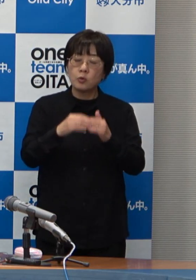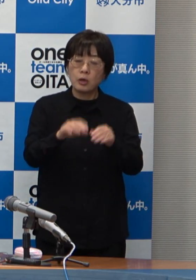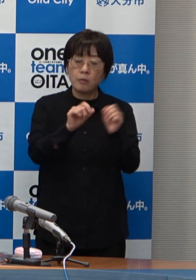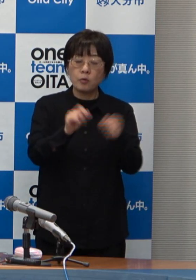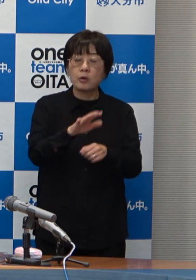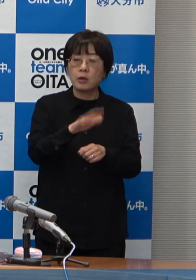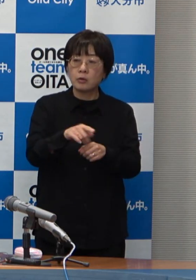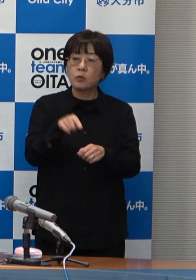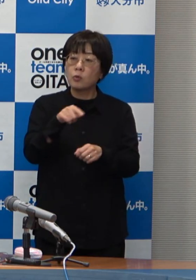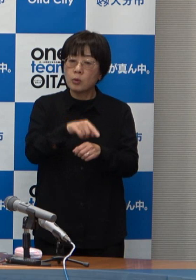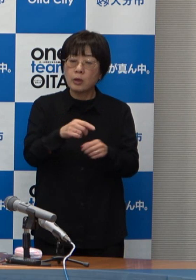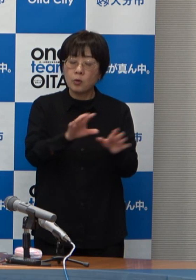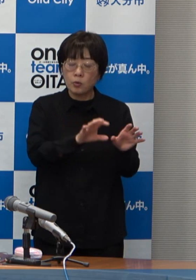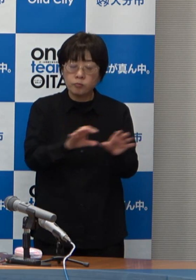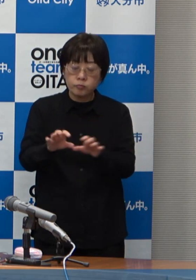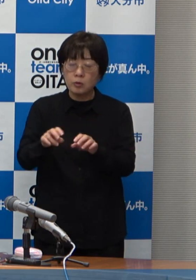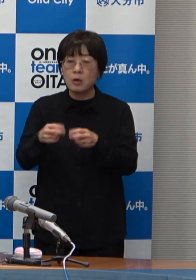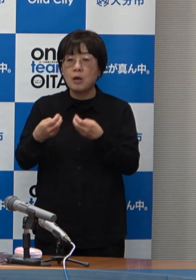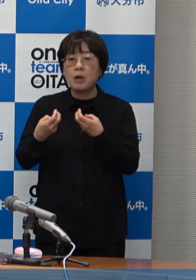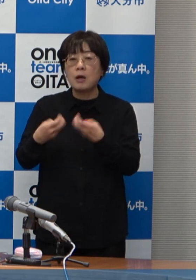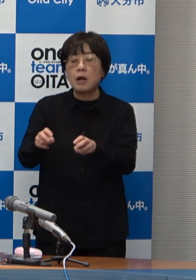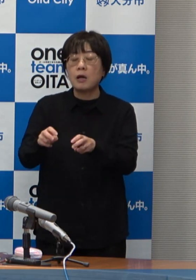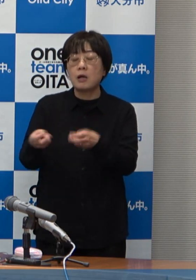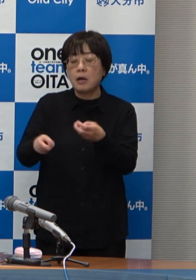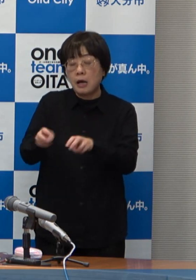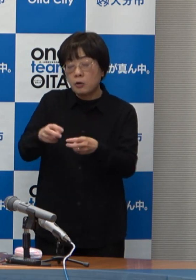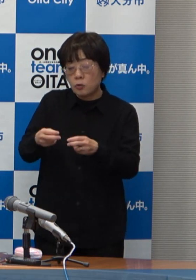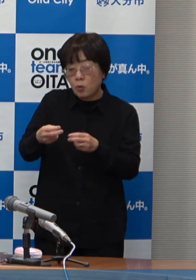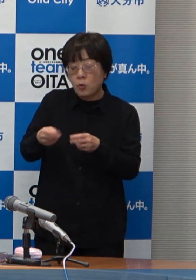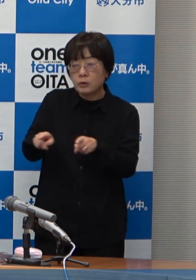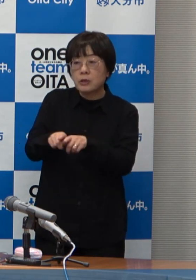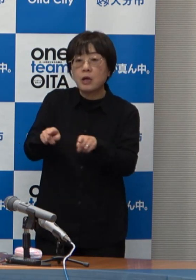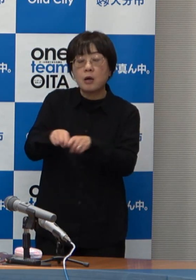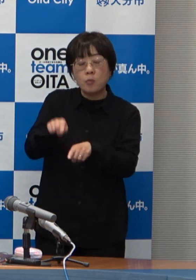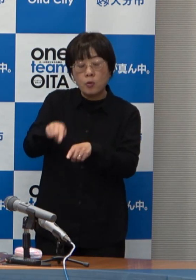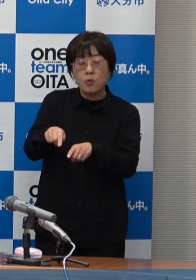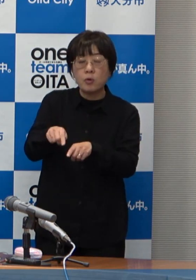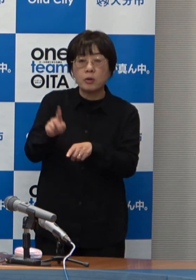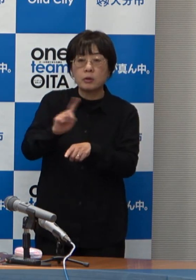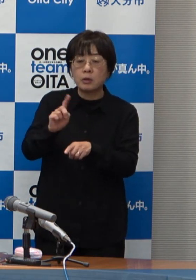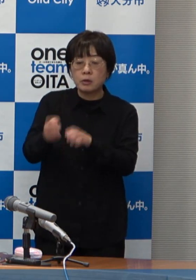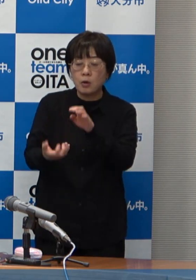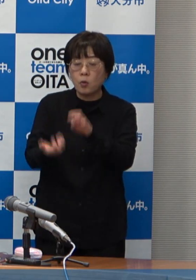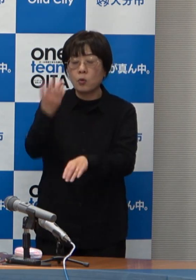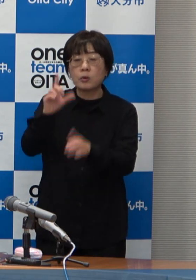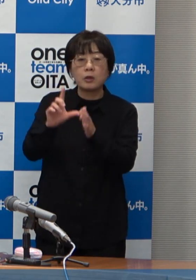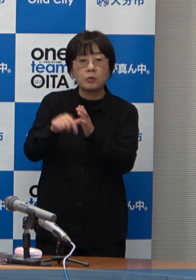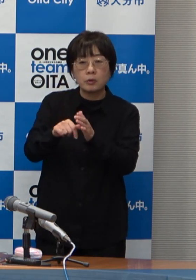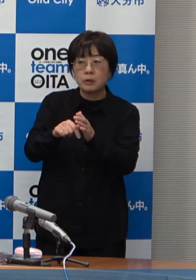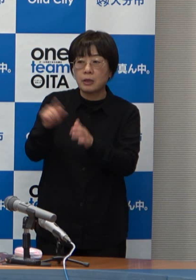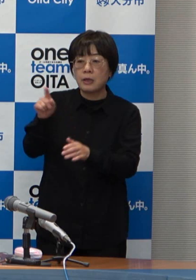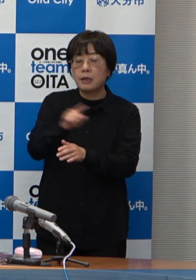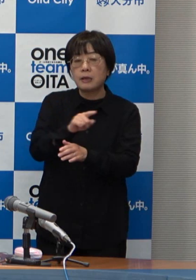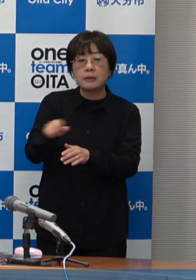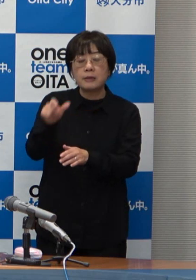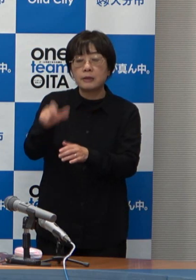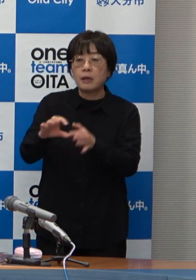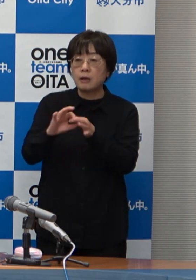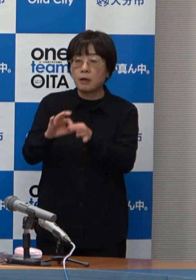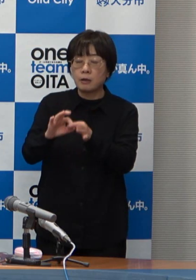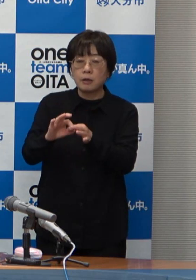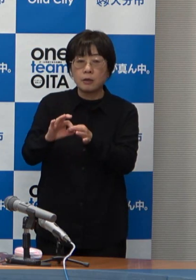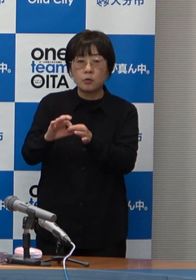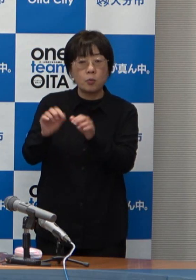の関係とかいうことも整理さつつありますけれども人間関係のところまでは手はつけられないですよ